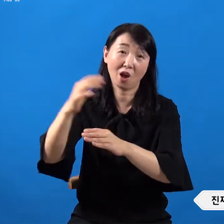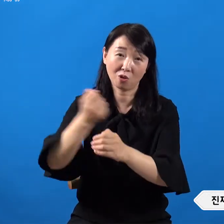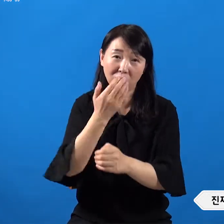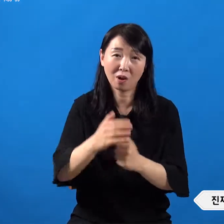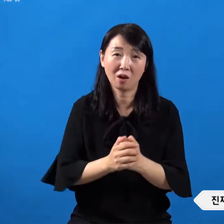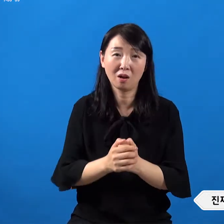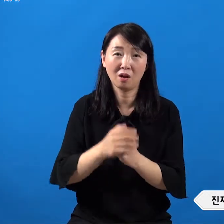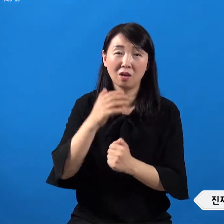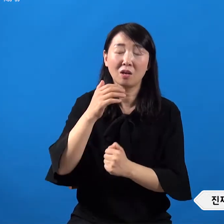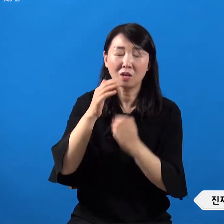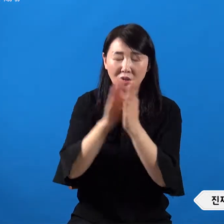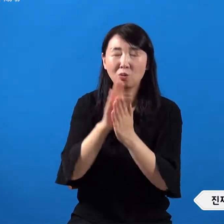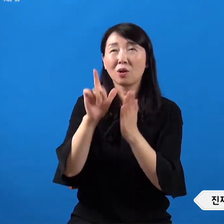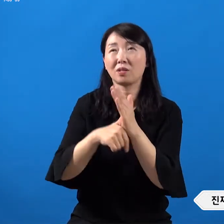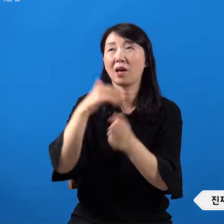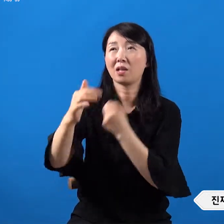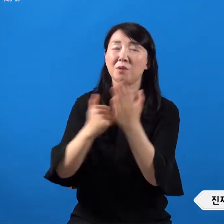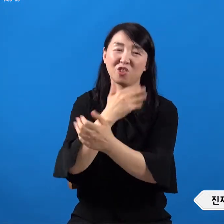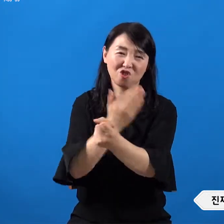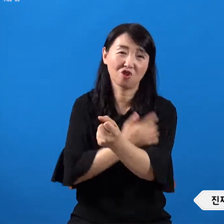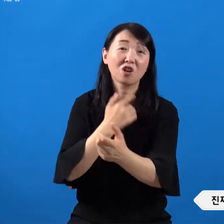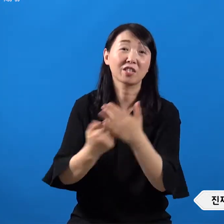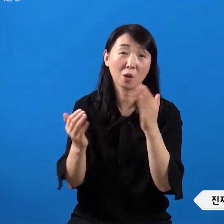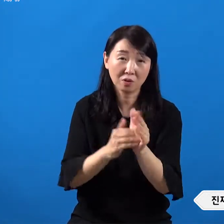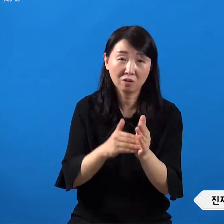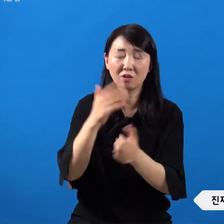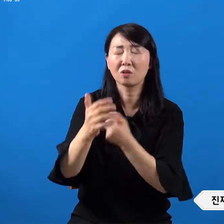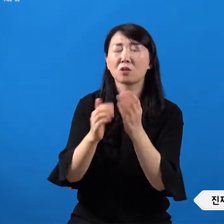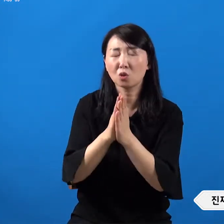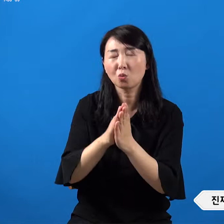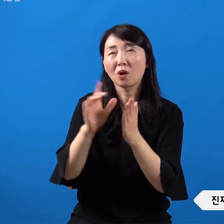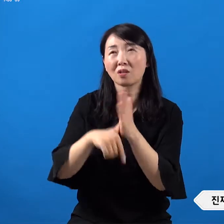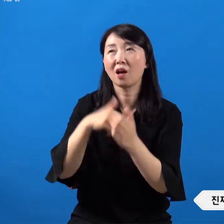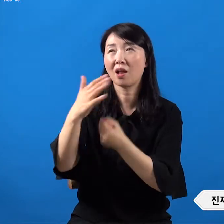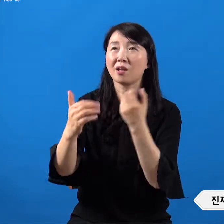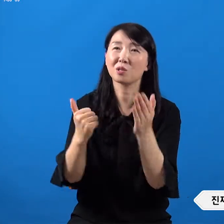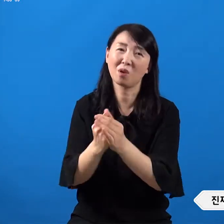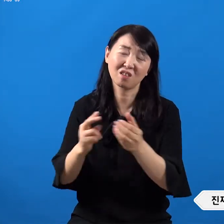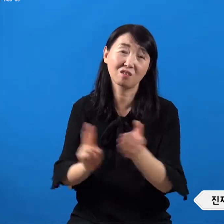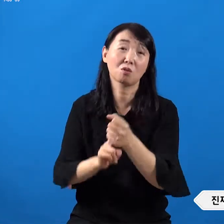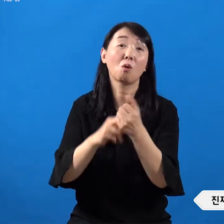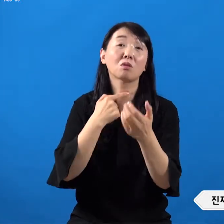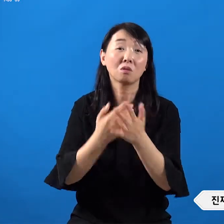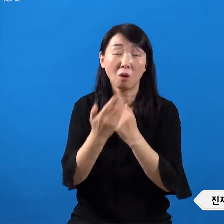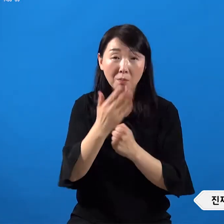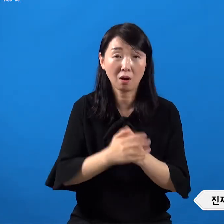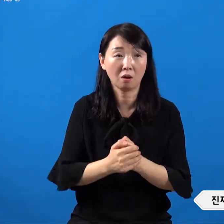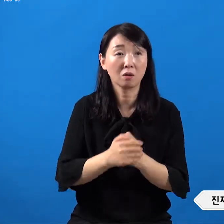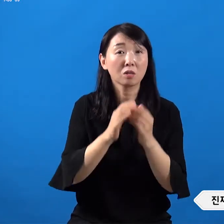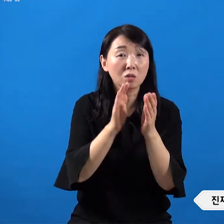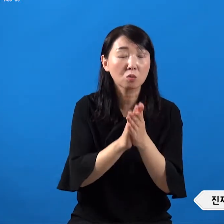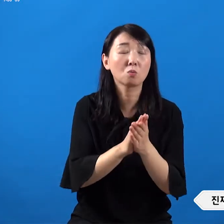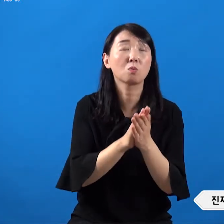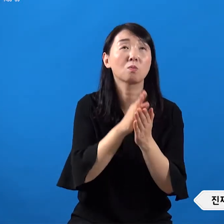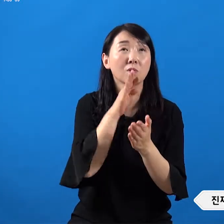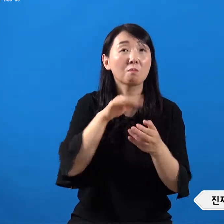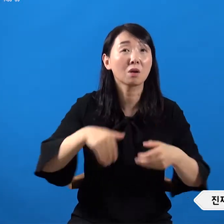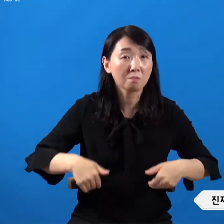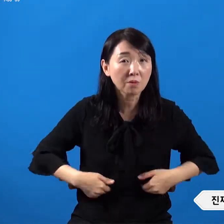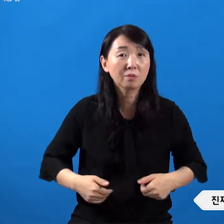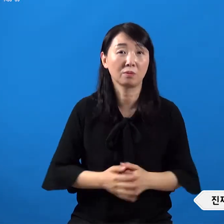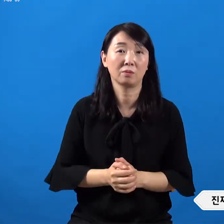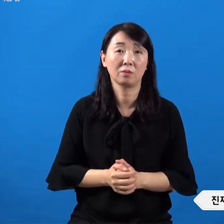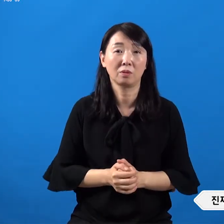얻습니다. 기도할 때 하나님의 능력을 체험합니다. 기도할 때 하나님의 기적을 경험합니다. 기도해야 합니다.